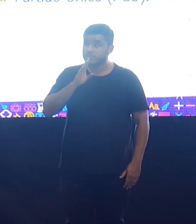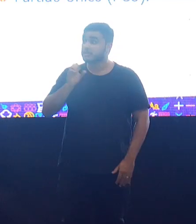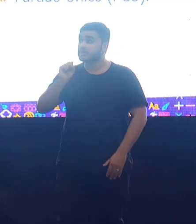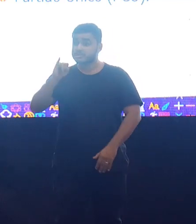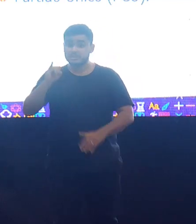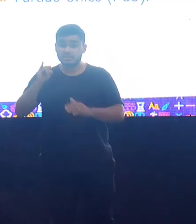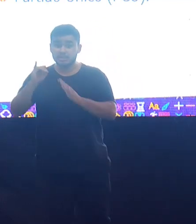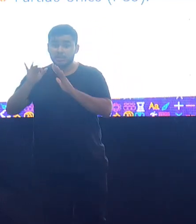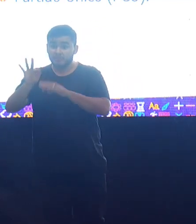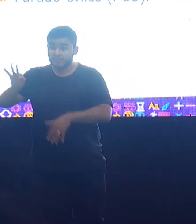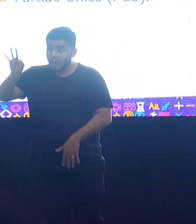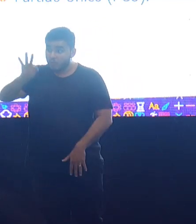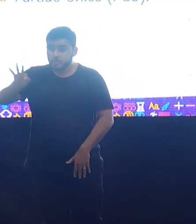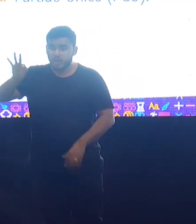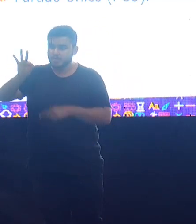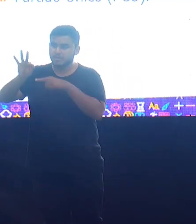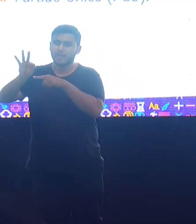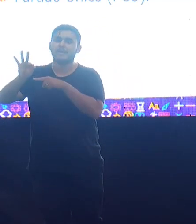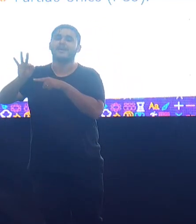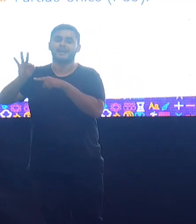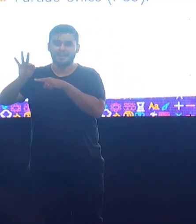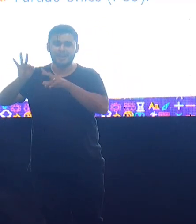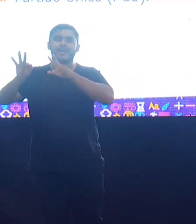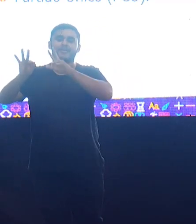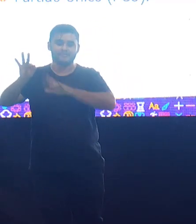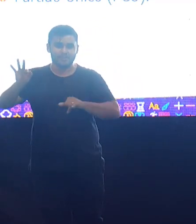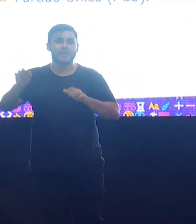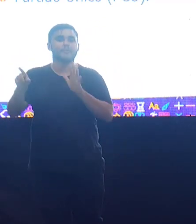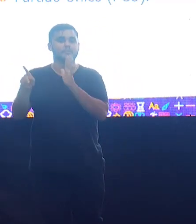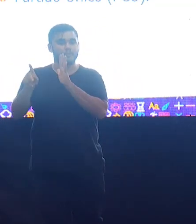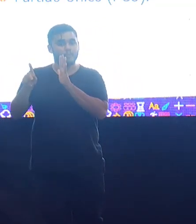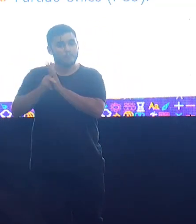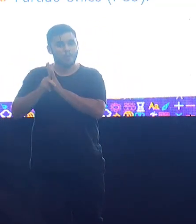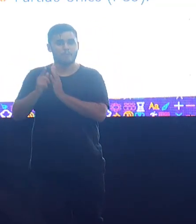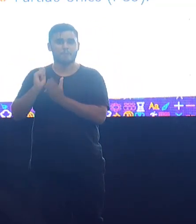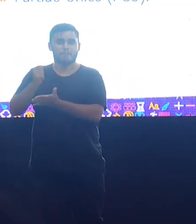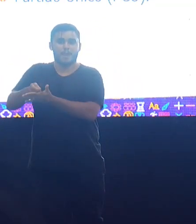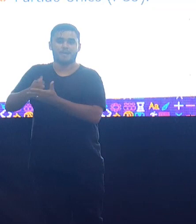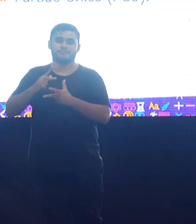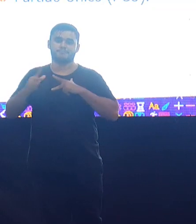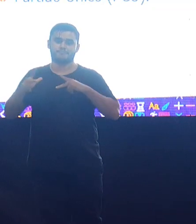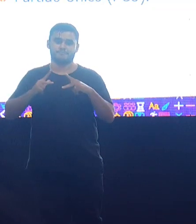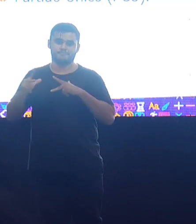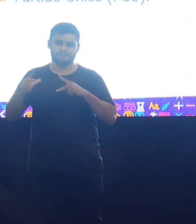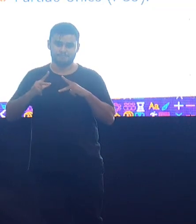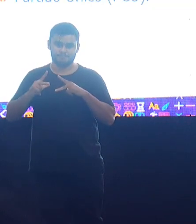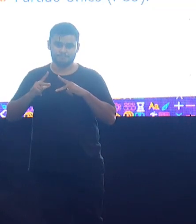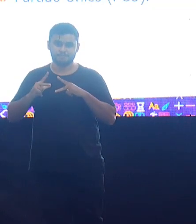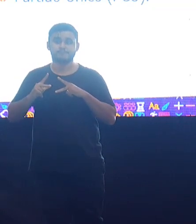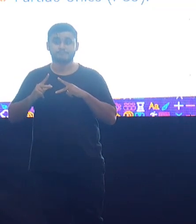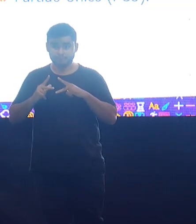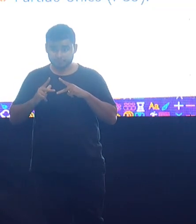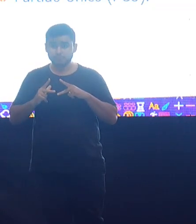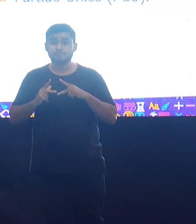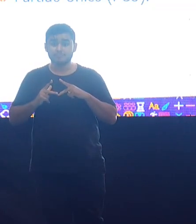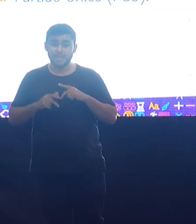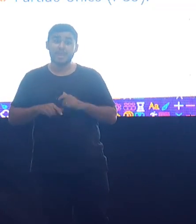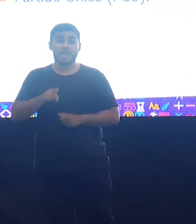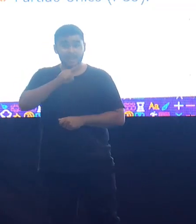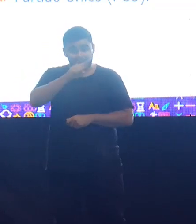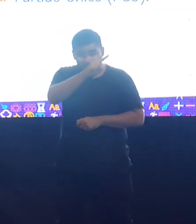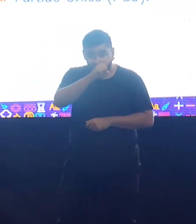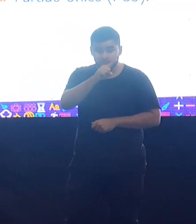e sai do ensino médio, tanto com a possibilidade de ir para a universidade, quanto para o mercado de trabalho. Ele sai um técnico.